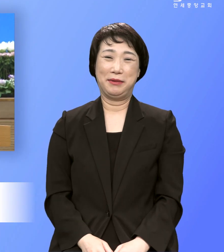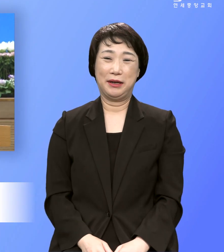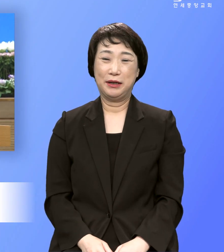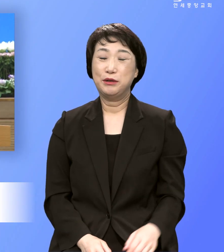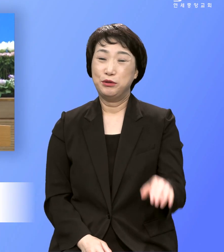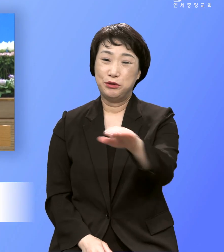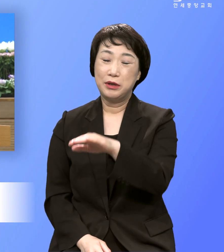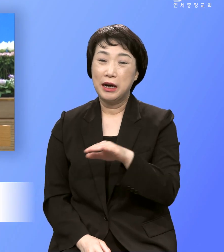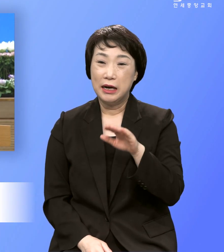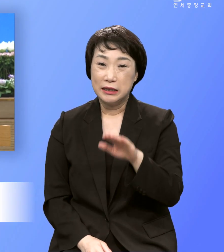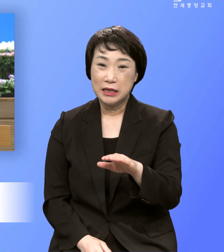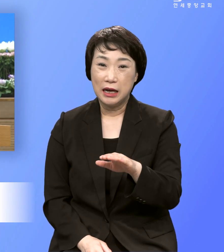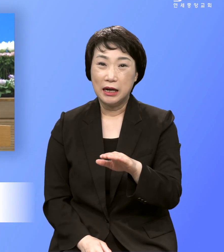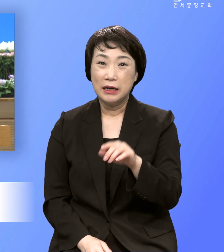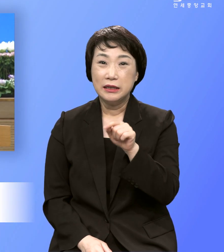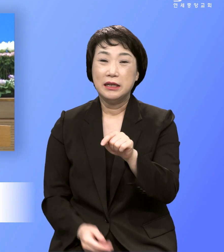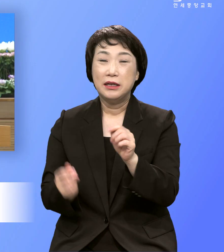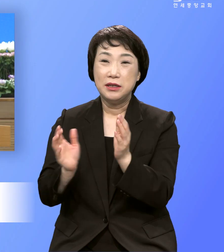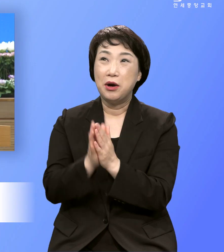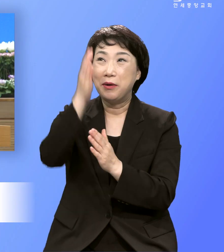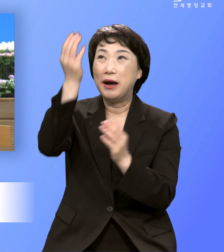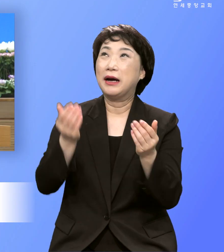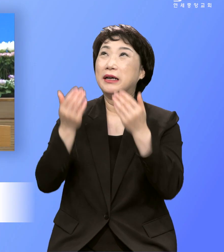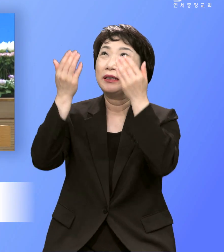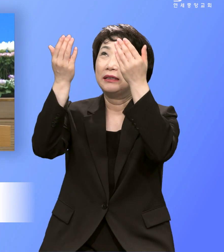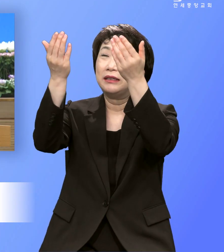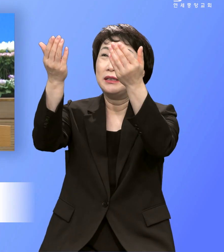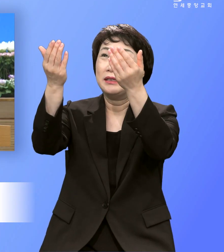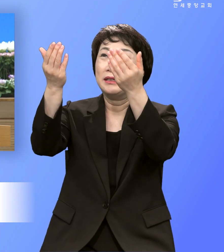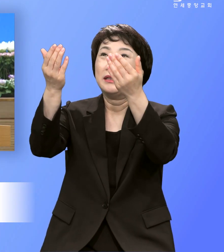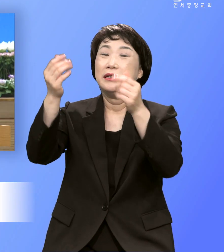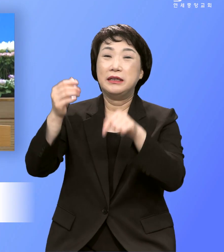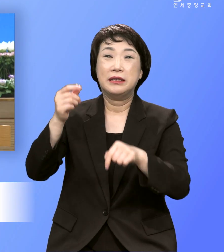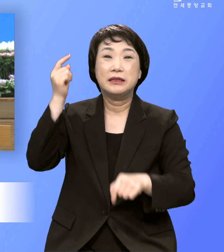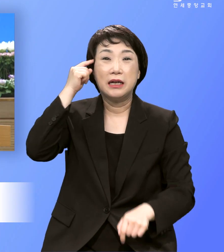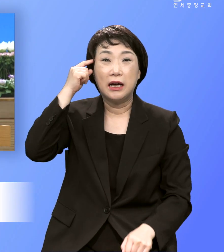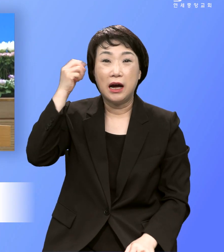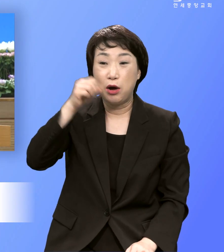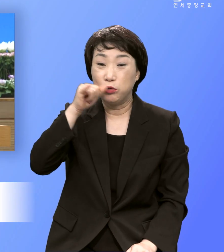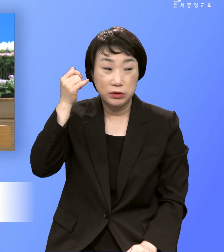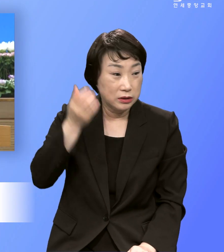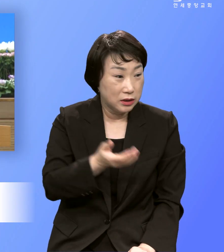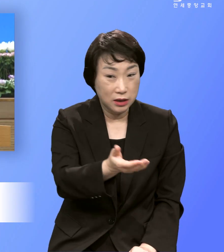근데 우리가 그런 영화롭게 해드릴 의지가 있느냐?